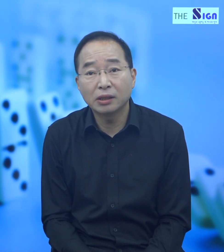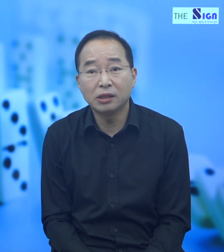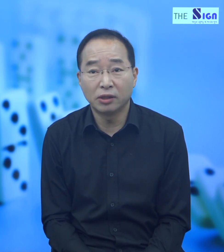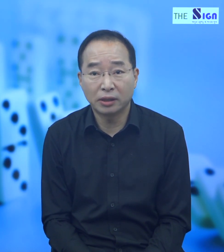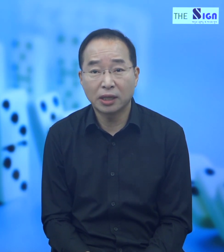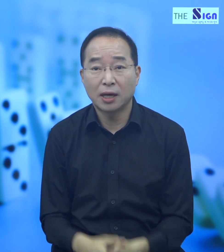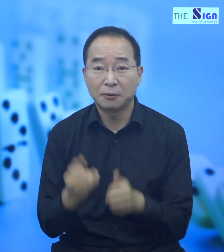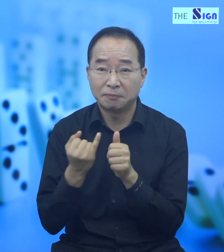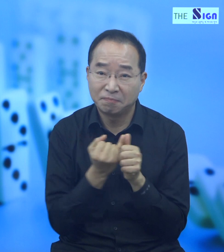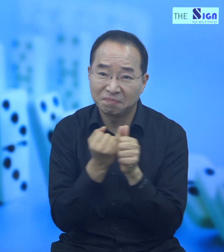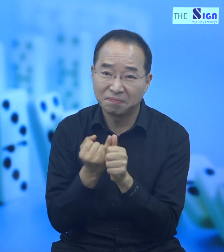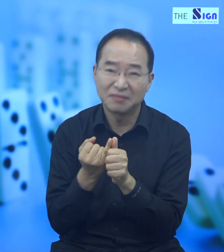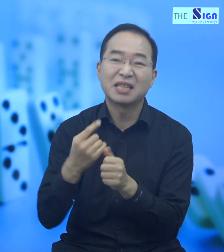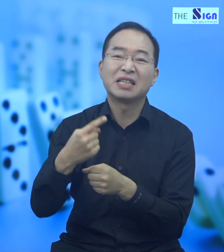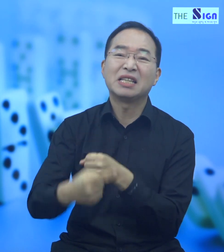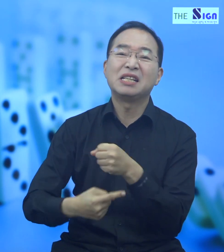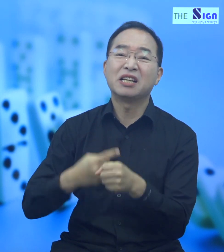1년 했다. 1년